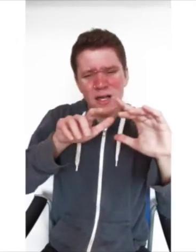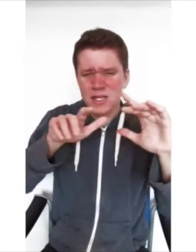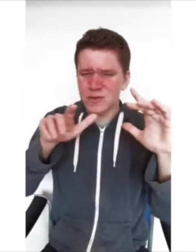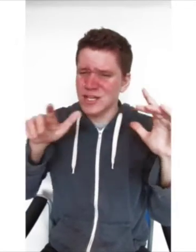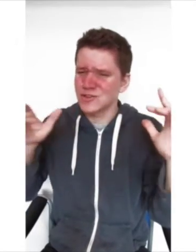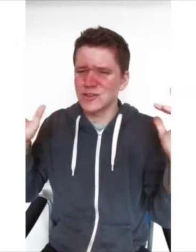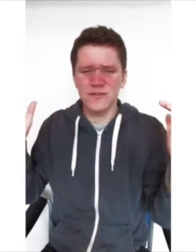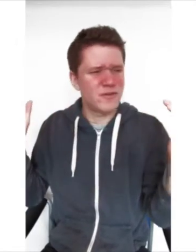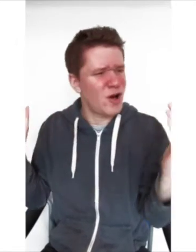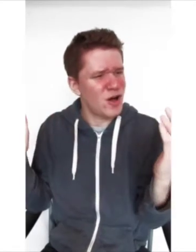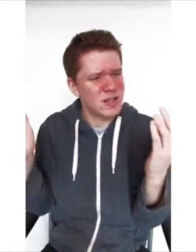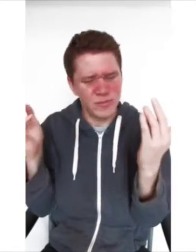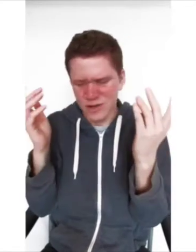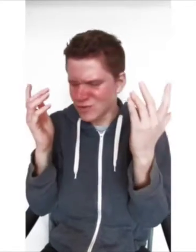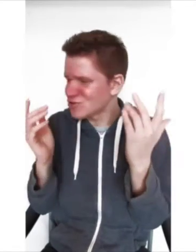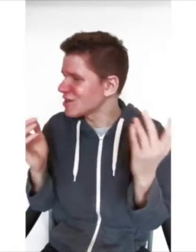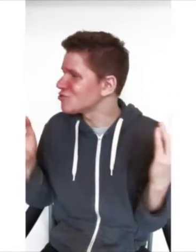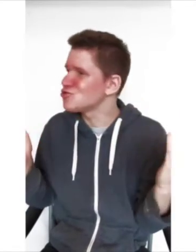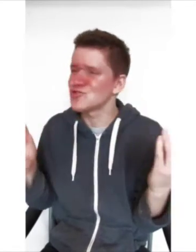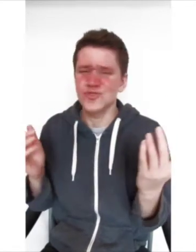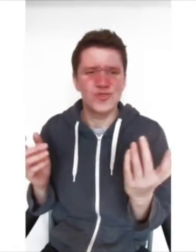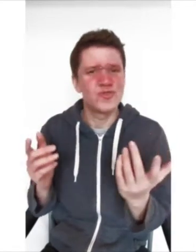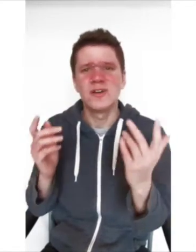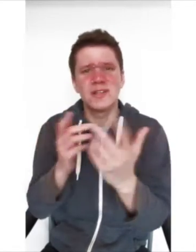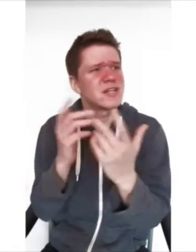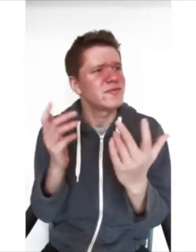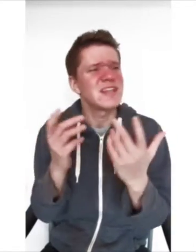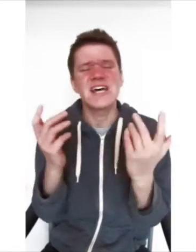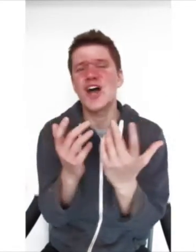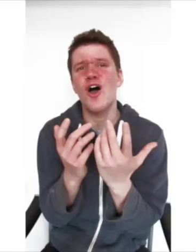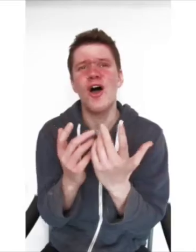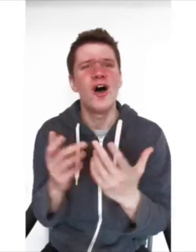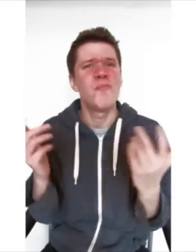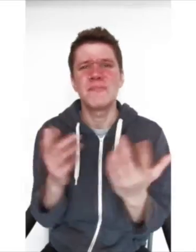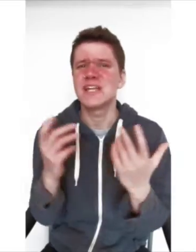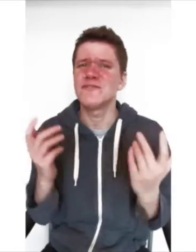Mi rifugierò sopra un letto di foglie ma non guardo giù.